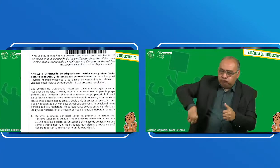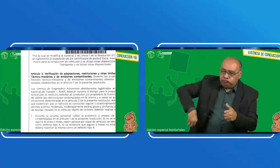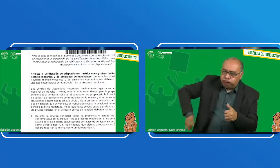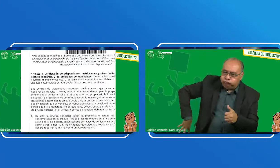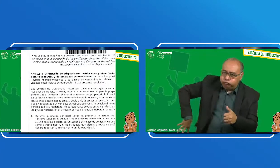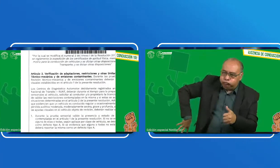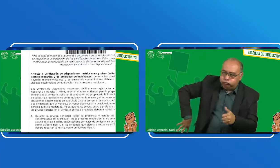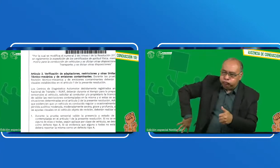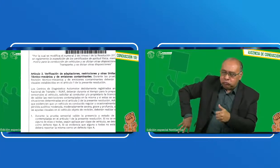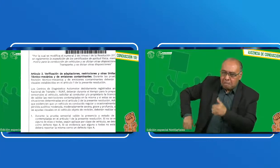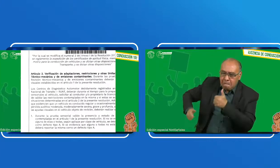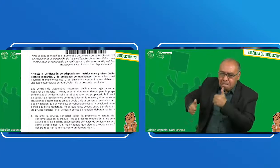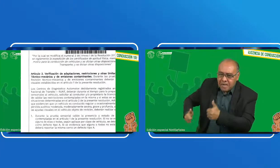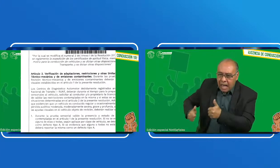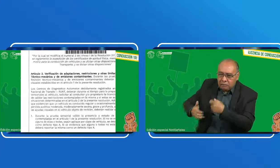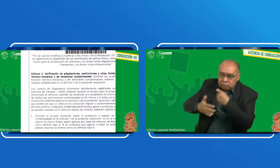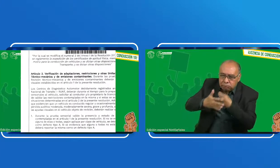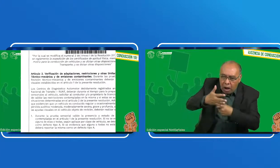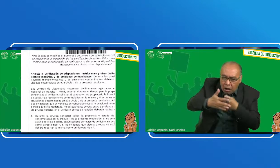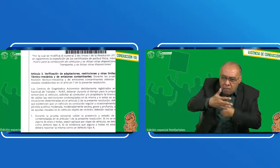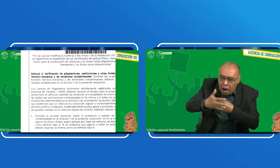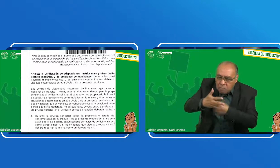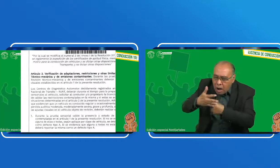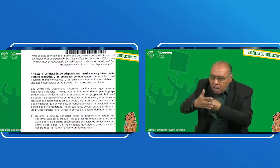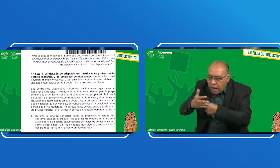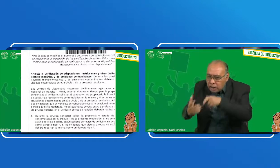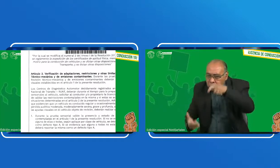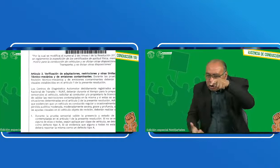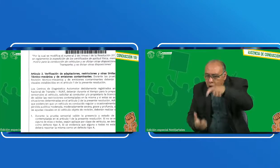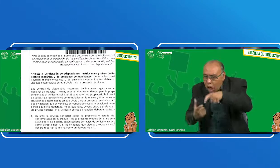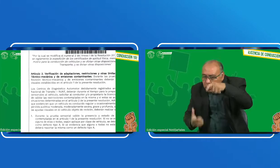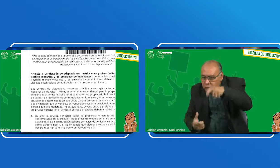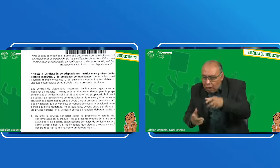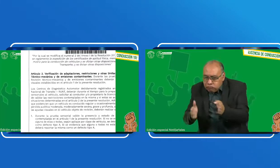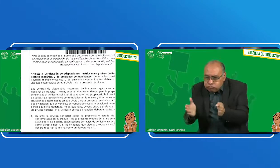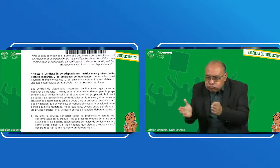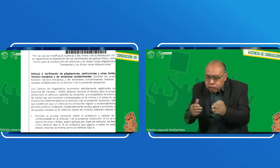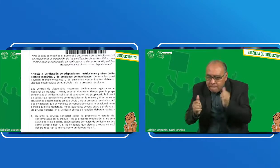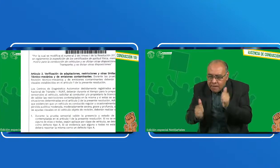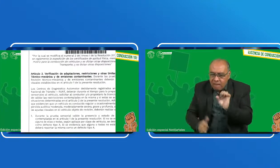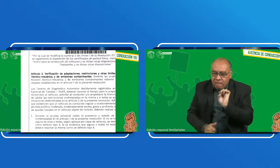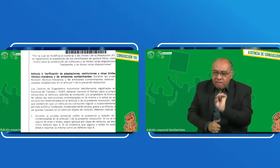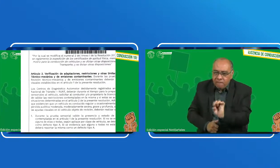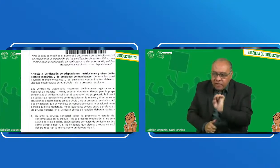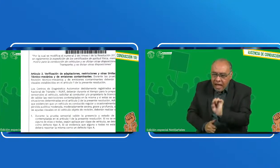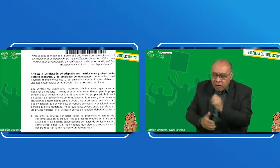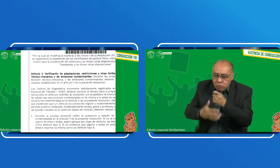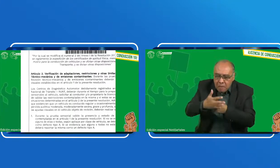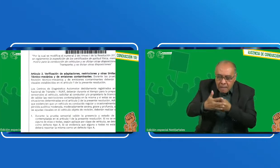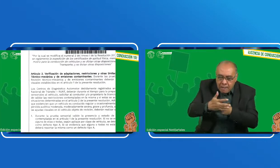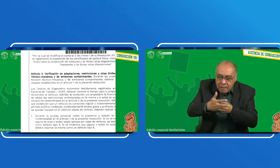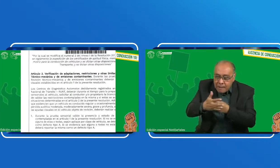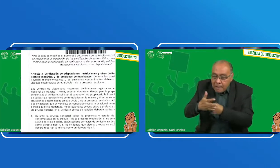ejemplo, técnico-mecánica de luz, de gases y demás.